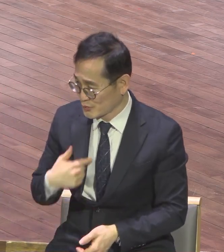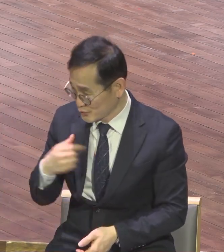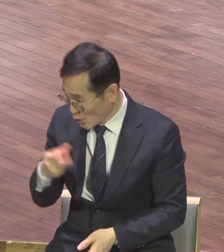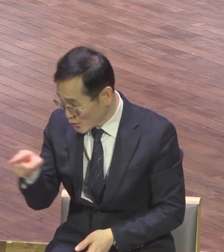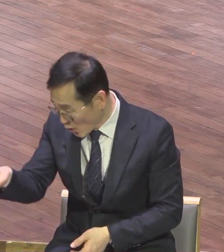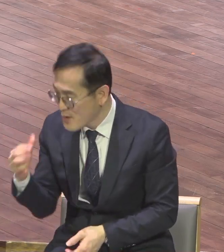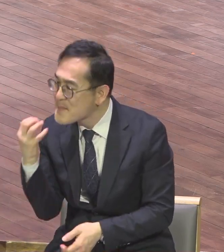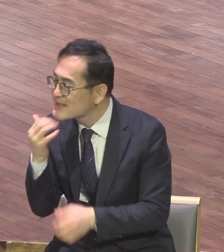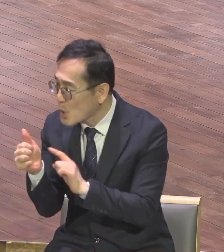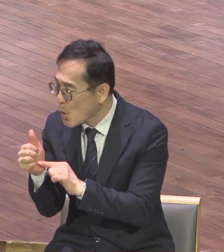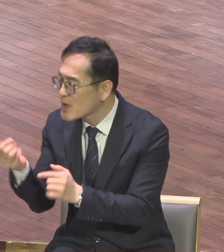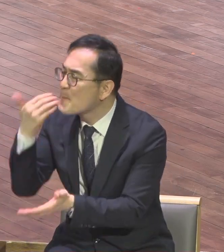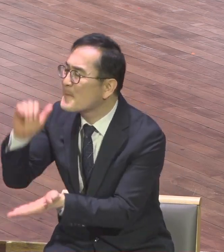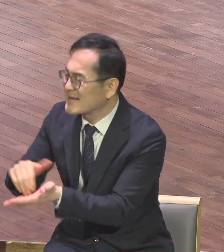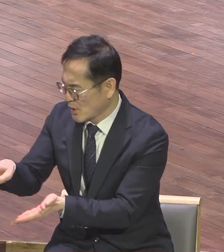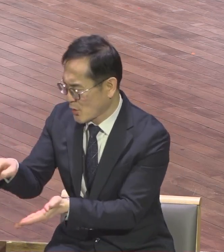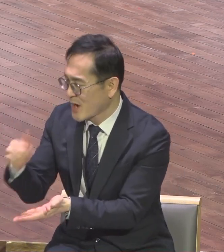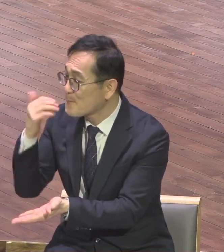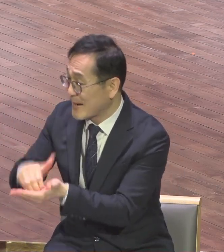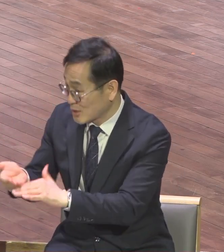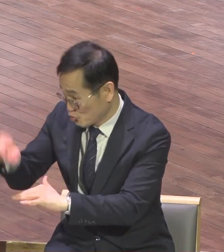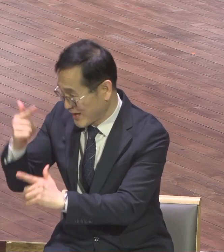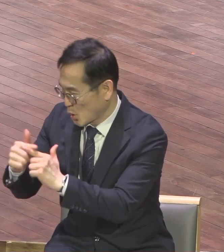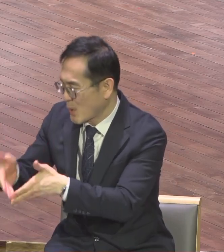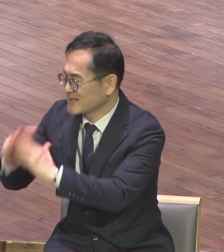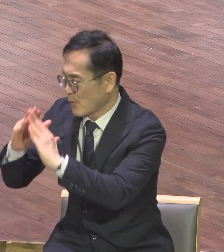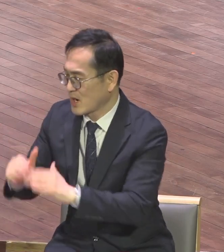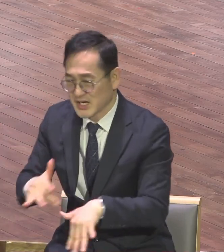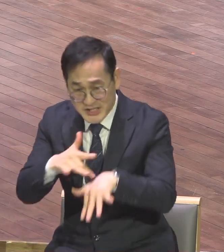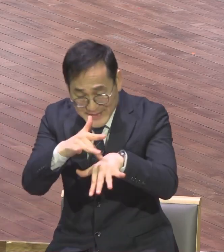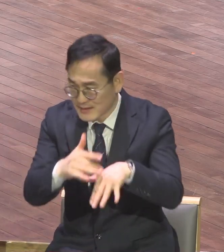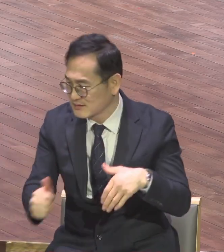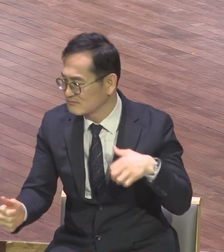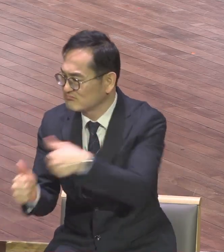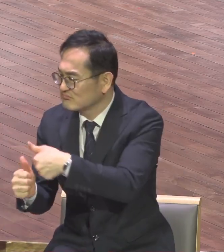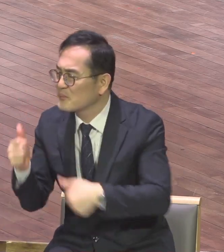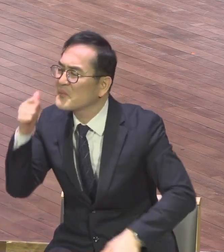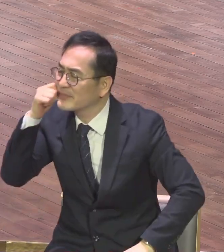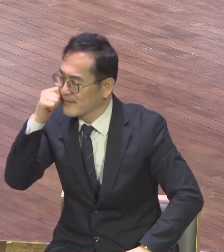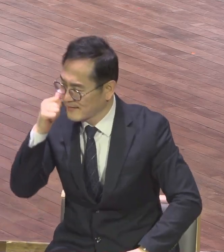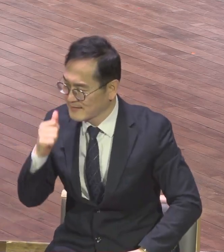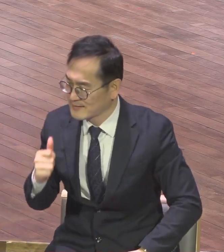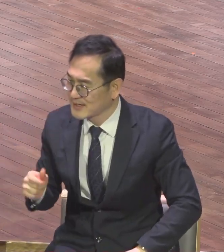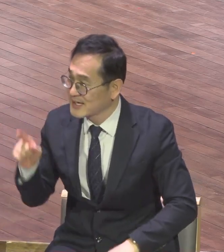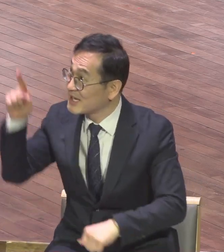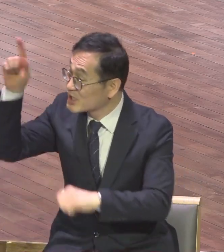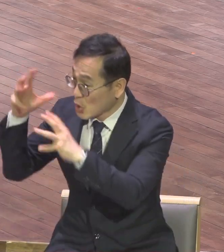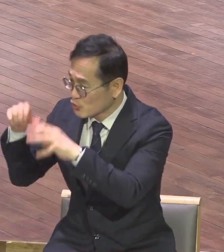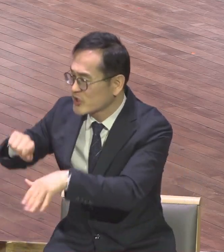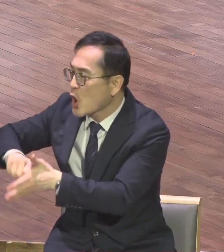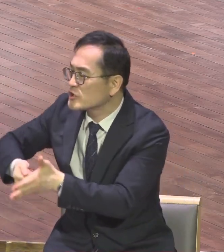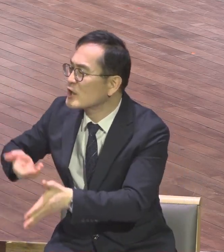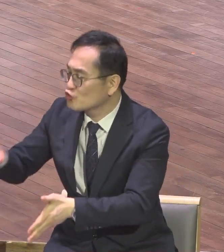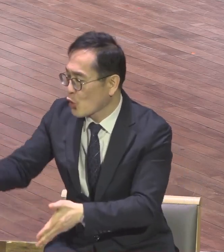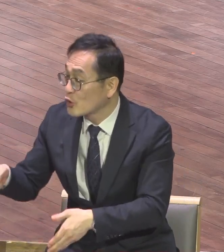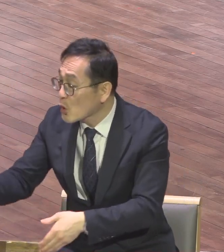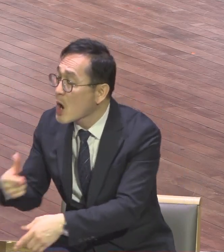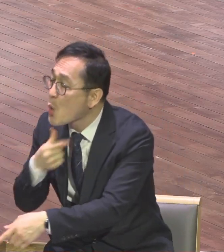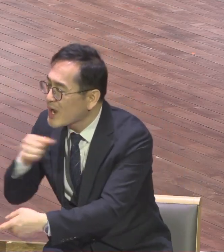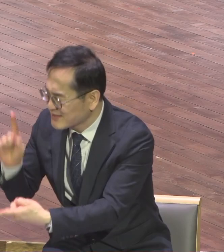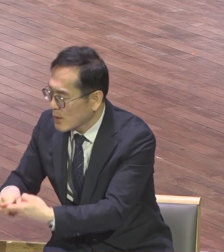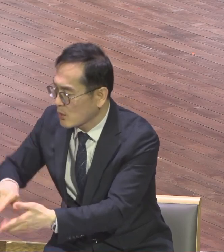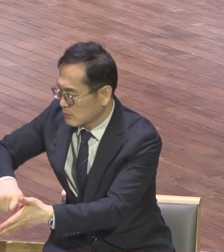너는 베드로라. 내가 이 반석 위에 내 교회를 세우리니 음부의 권세가 이기지 못하리라. 내가 천국 열쇠를 내게 주리니 내가 땅에서 무엇이든지